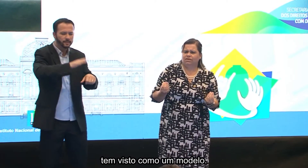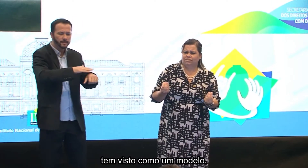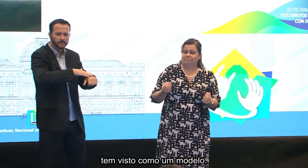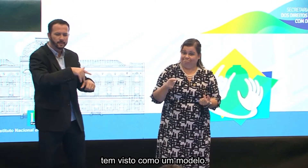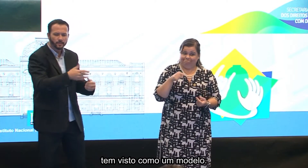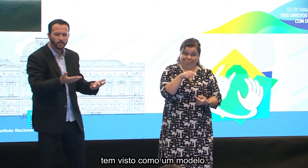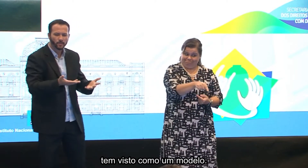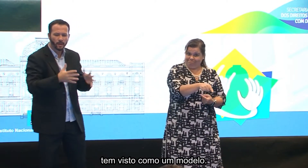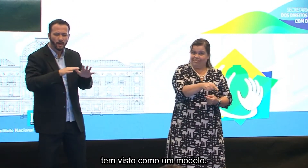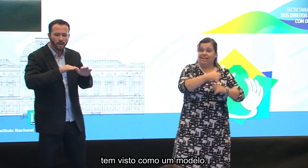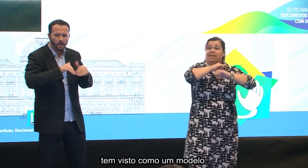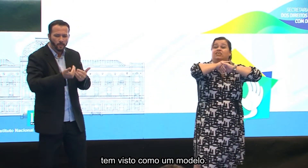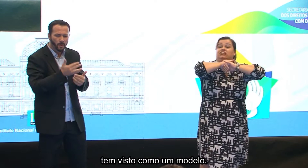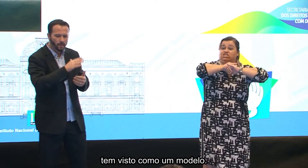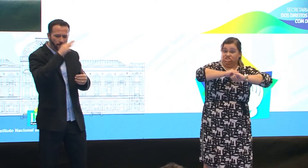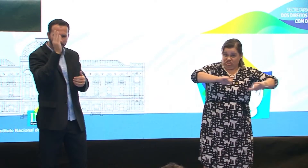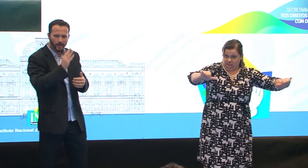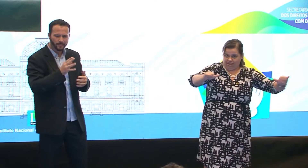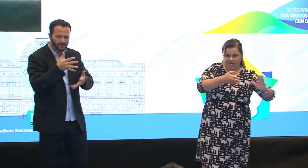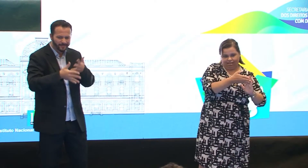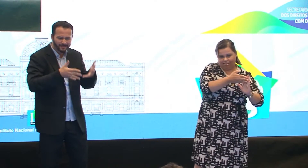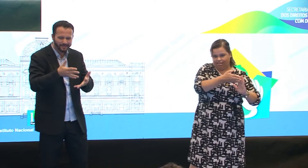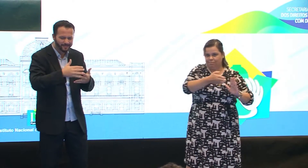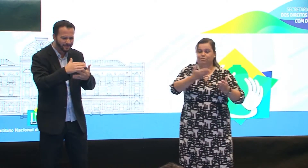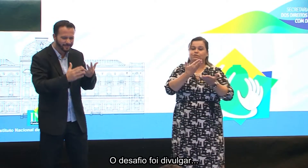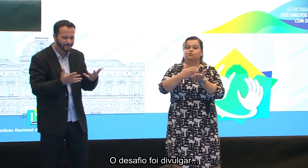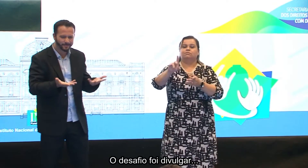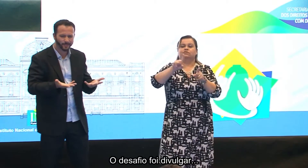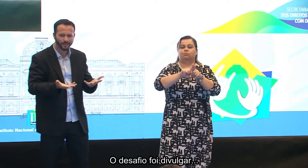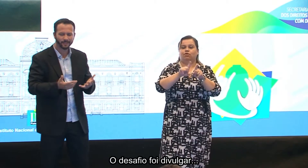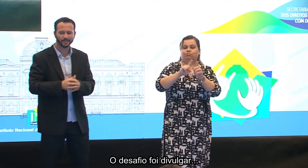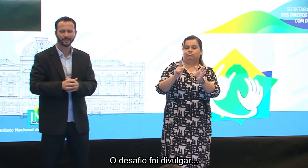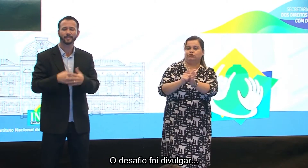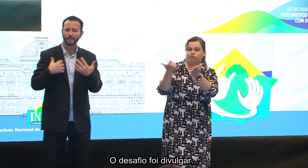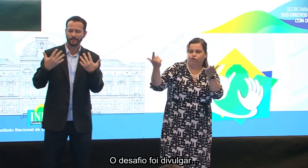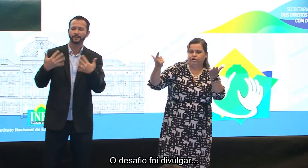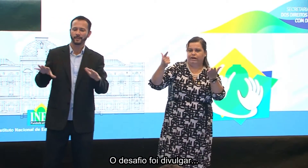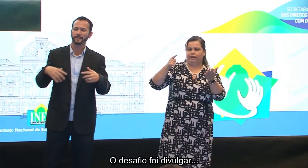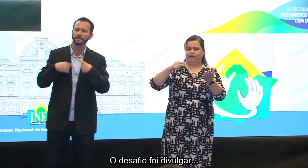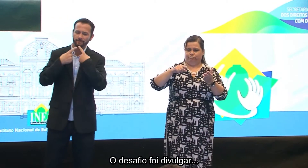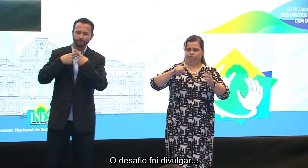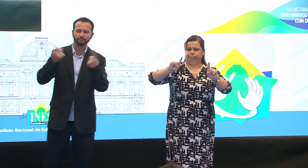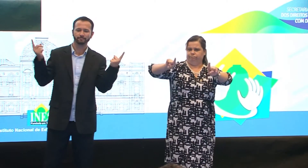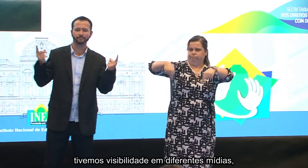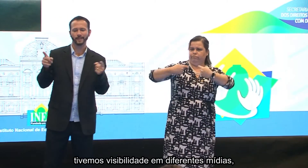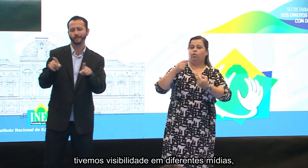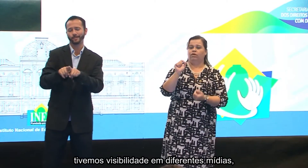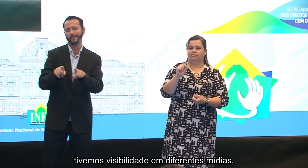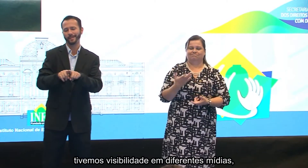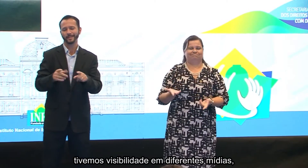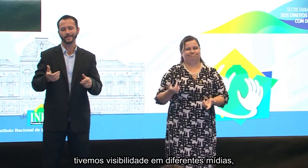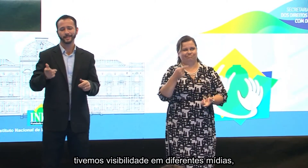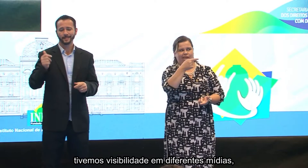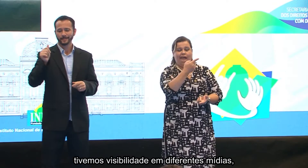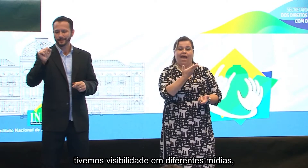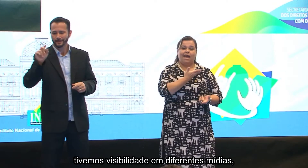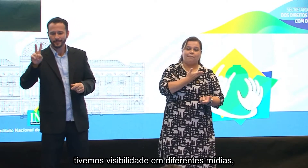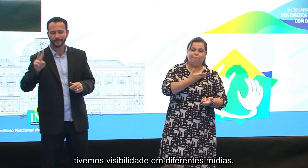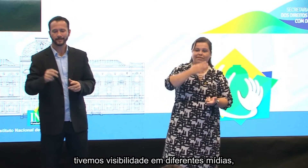como um modelo. Então, o desafio foi divulgar. Então, tivemos visibilidade em